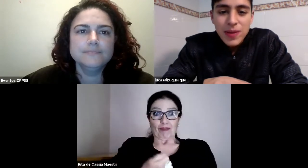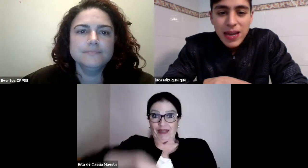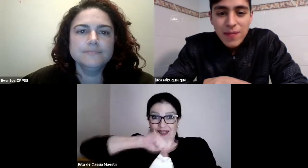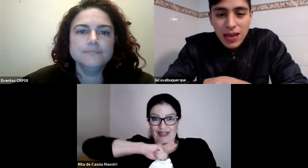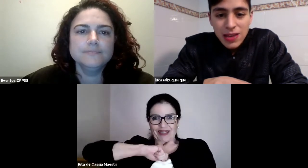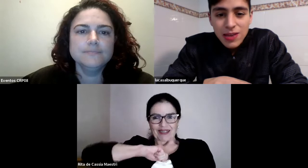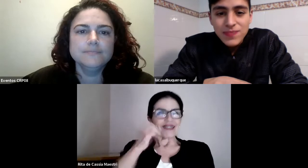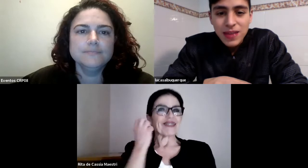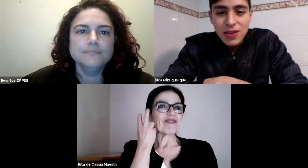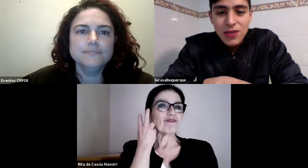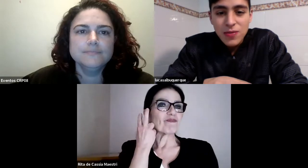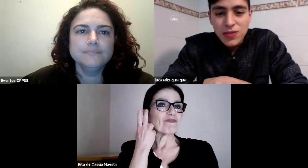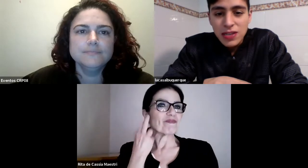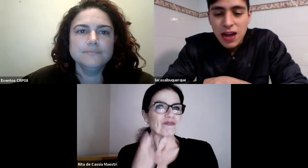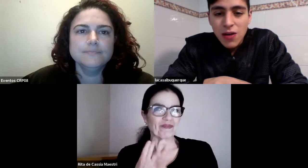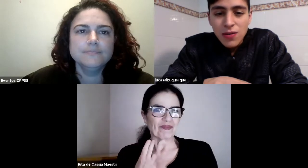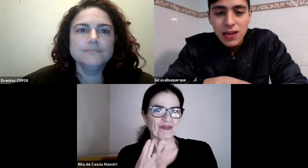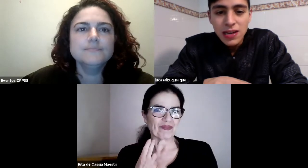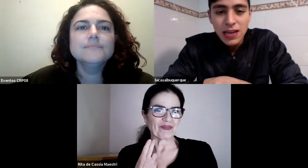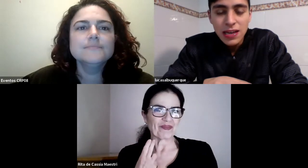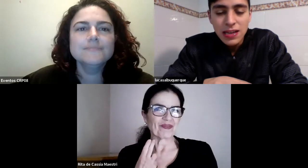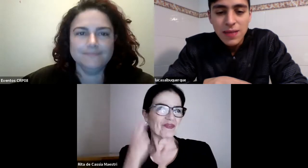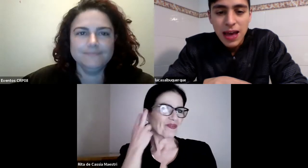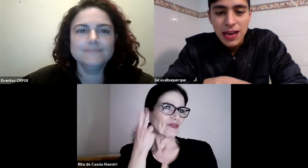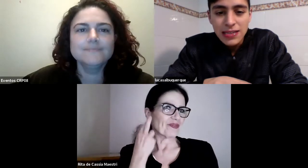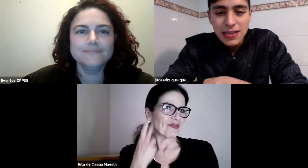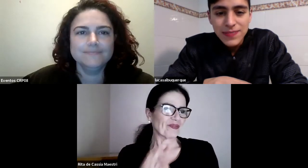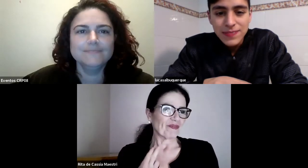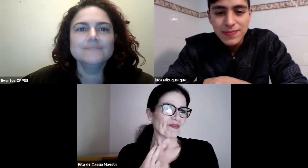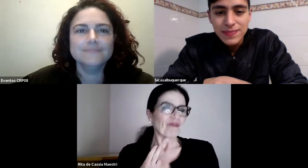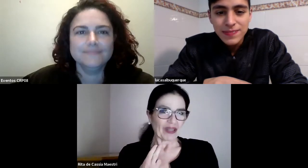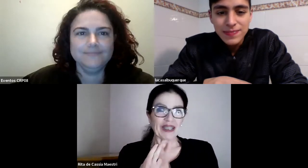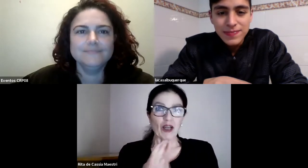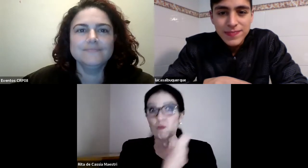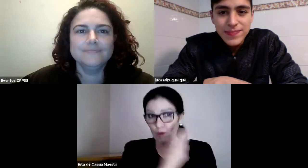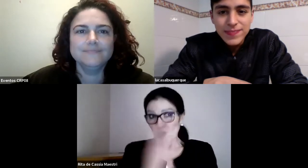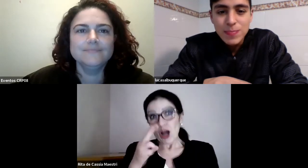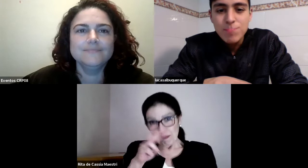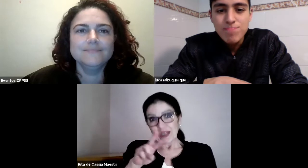Então, primeiramente, este é o meu sinal, Itamaestre.